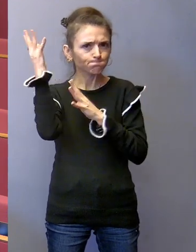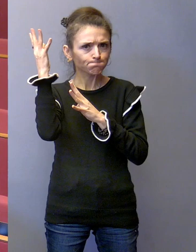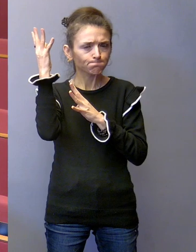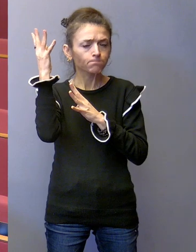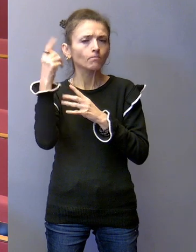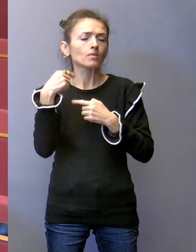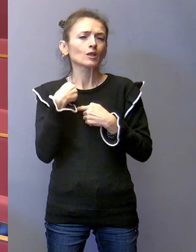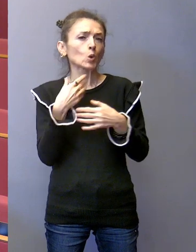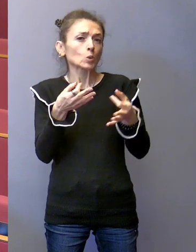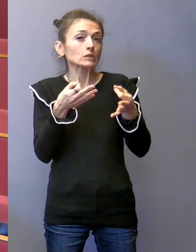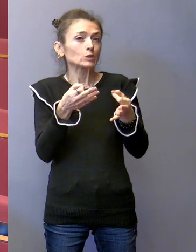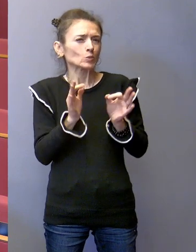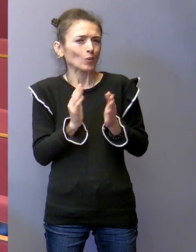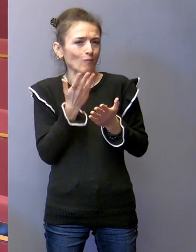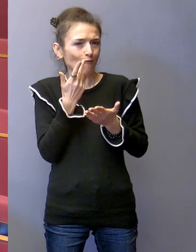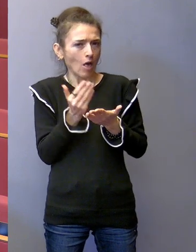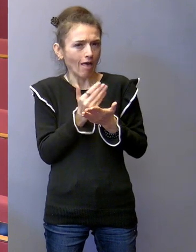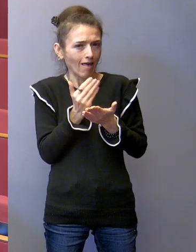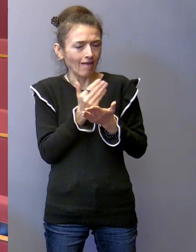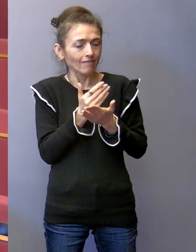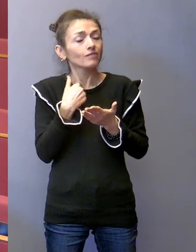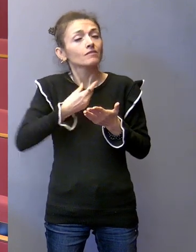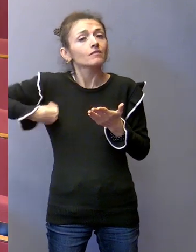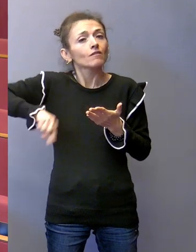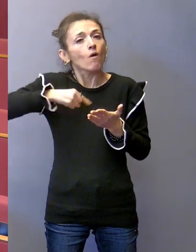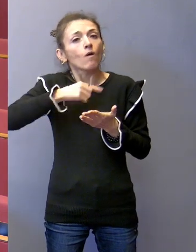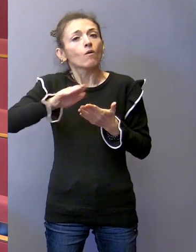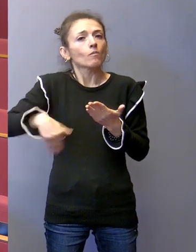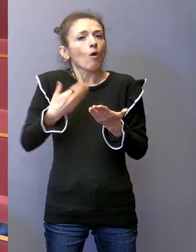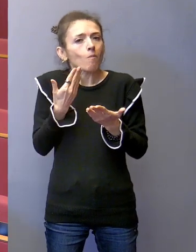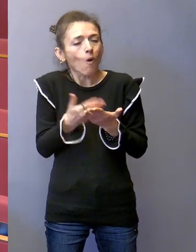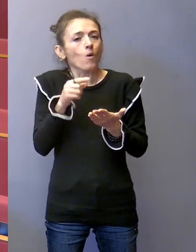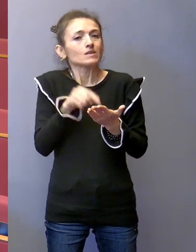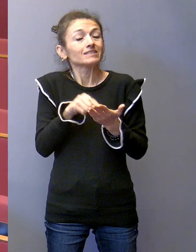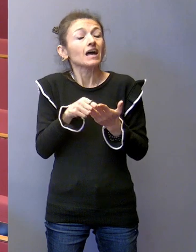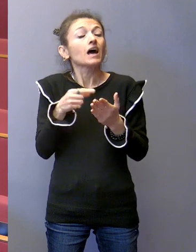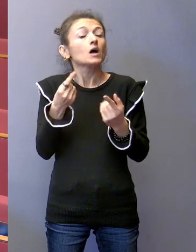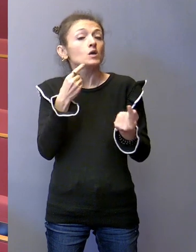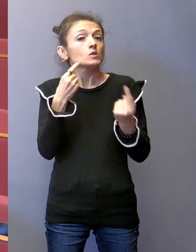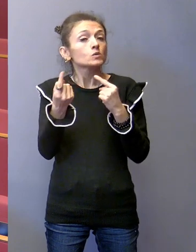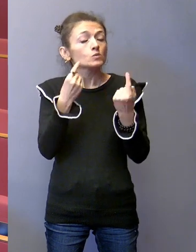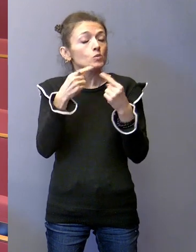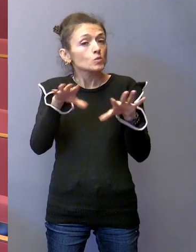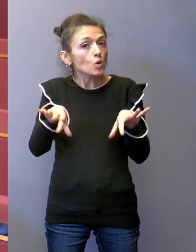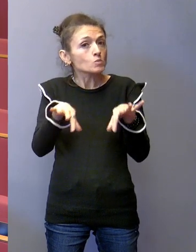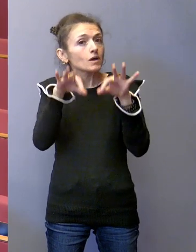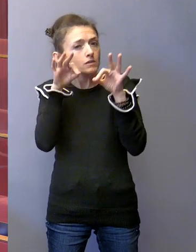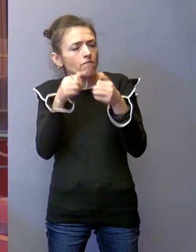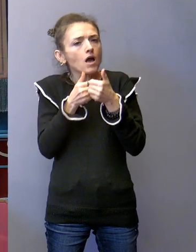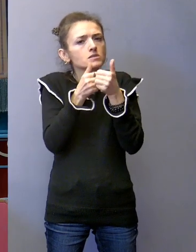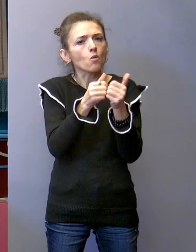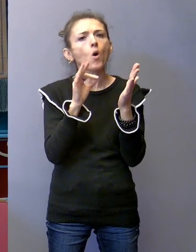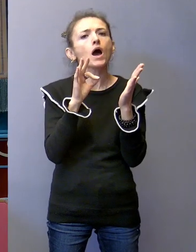disturbare ulteriormente la nostra proposta è quella ovviamente di porre la questione di sospensiva ai sensi dell'articolo 17